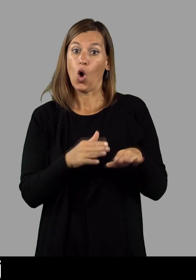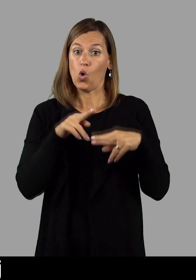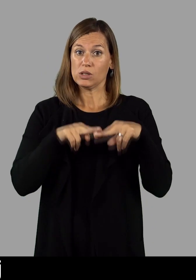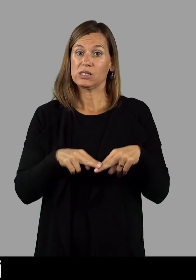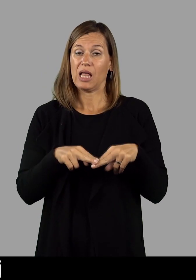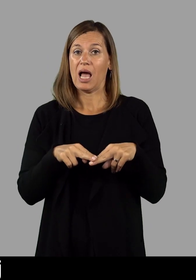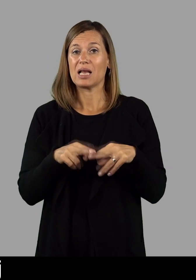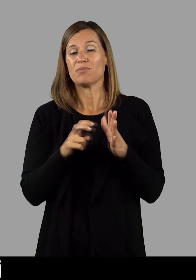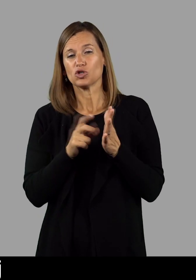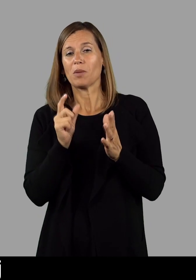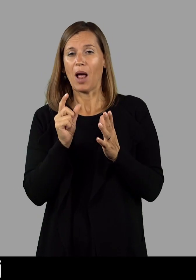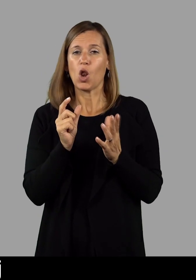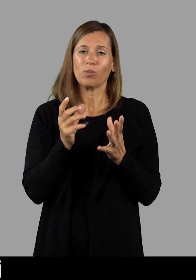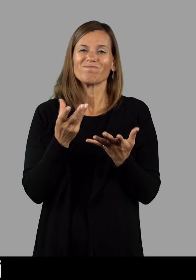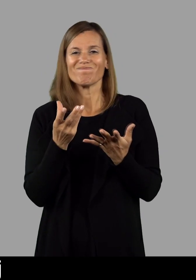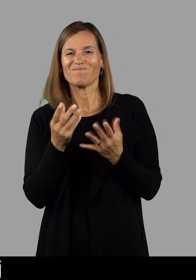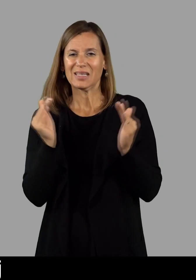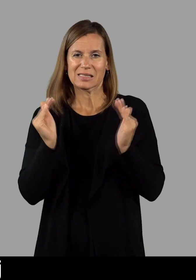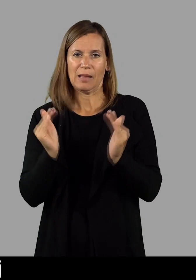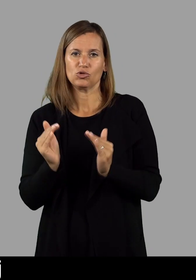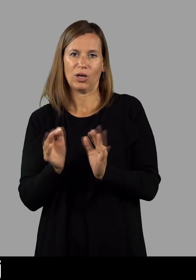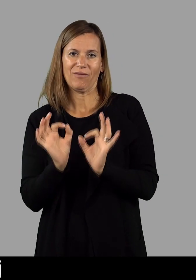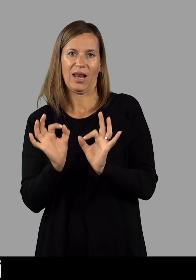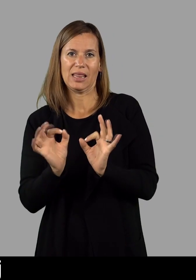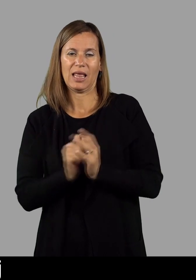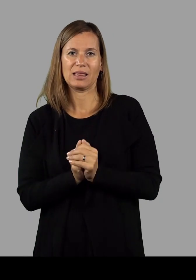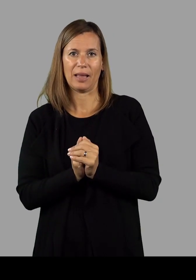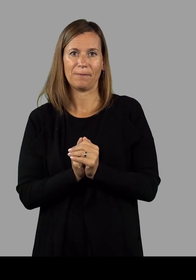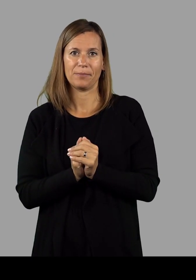še lovijo, kar se tiče kvalitete.